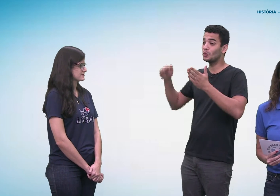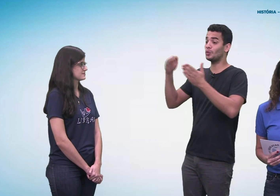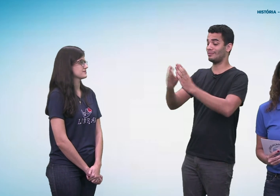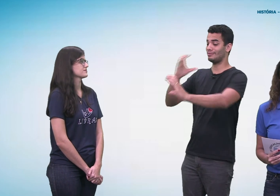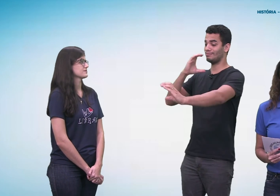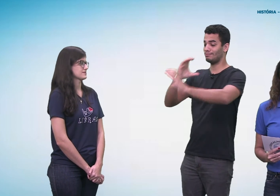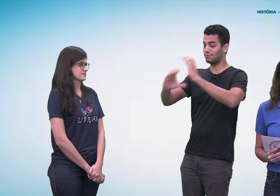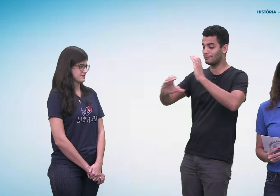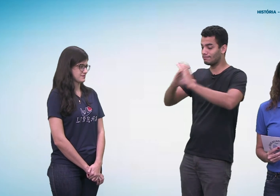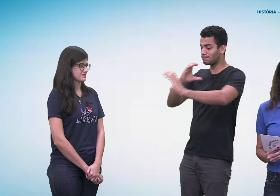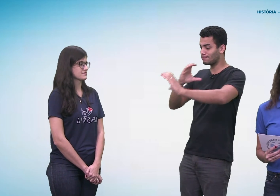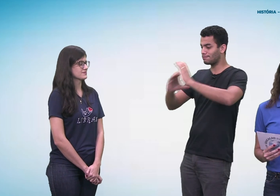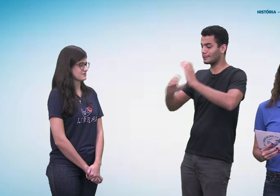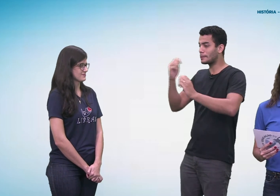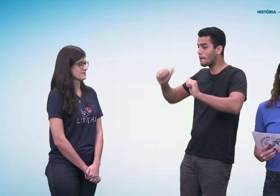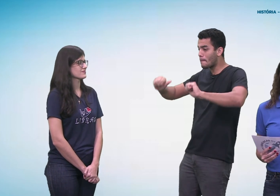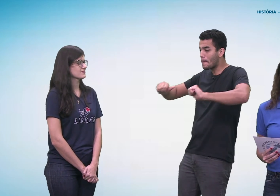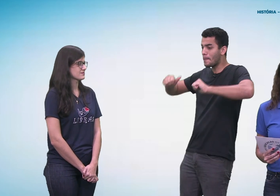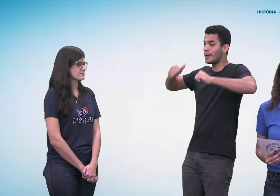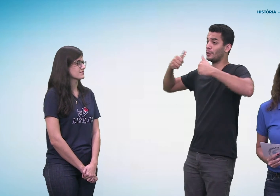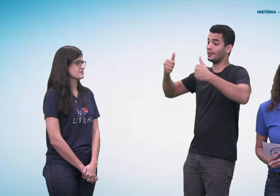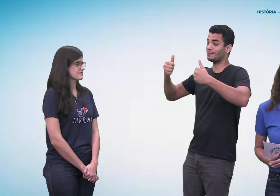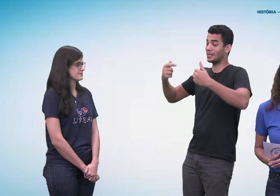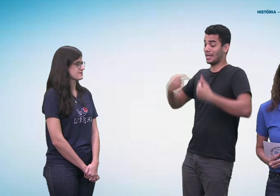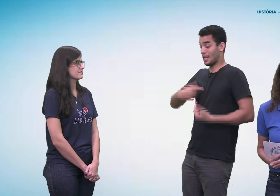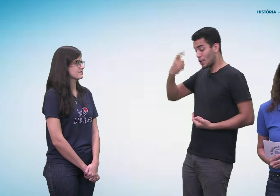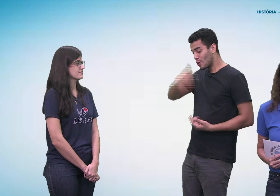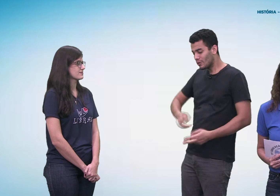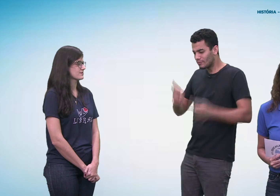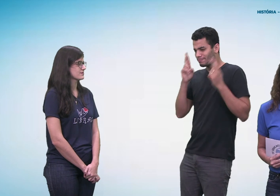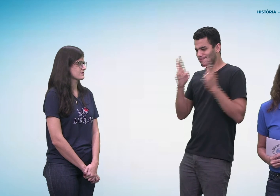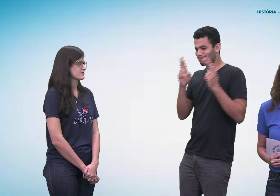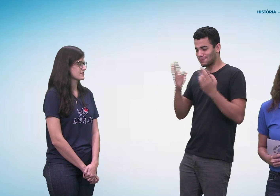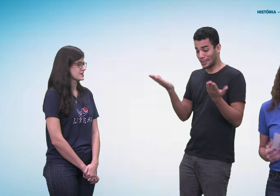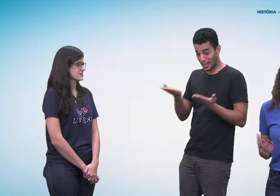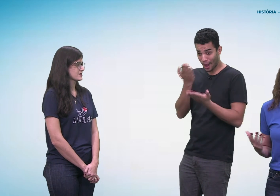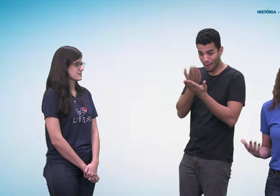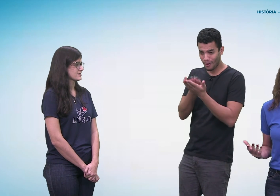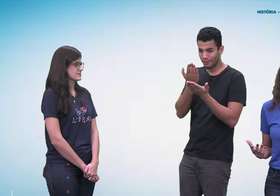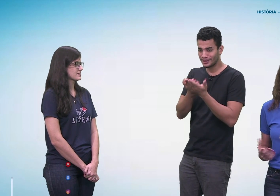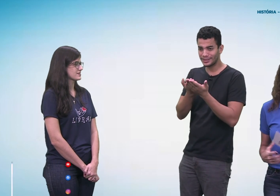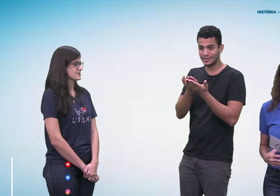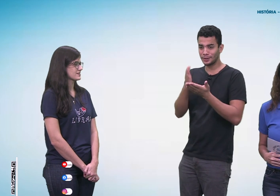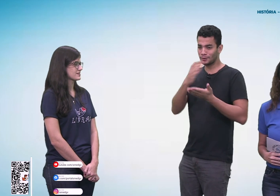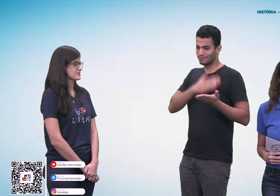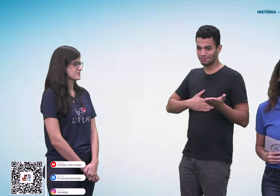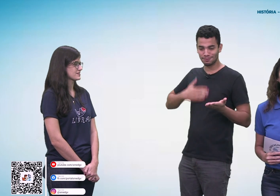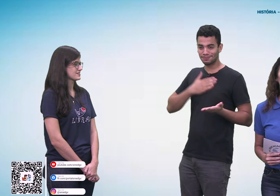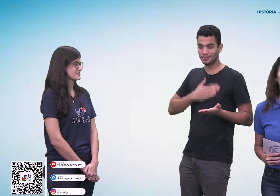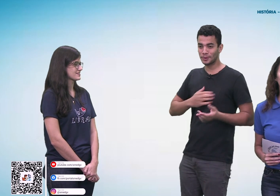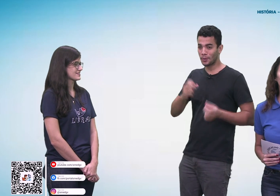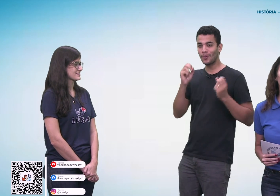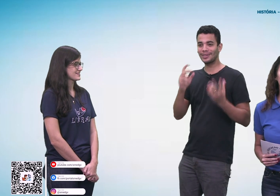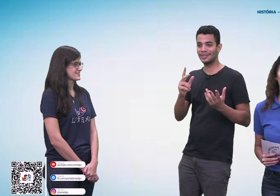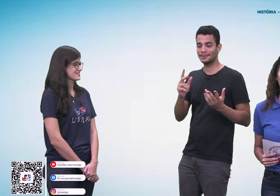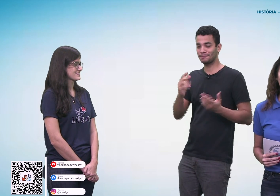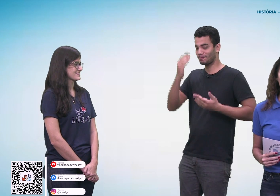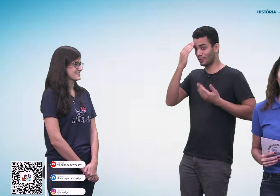aconteça. E espero que vocês tenham gostado da nossa aula. E para acessar as nossas atividades da plataforma SMED